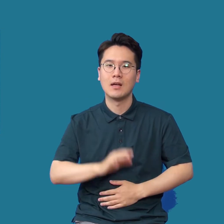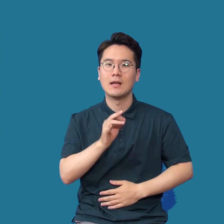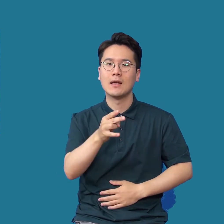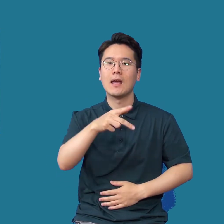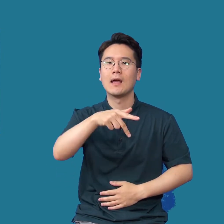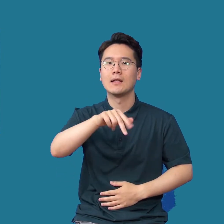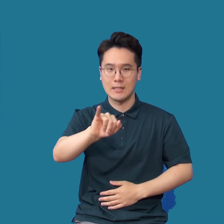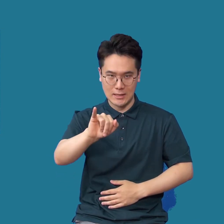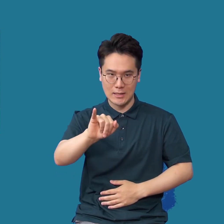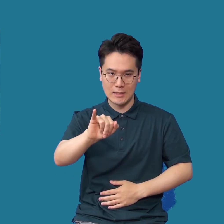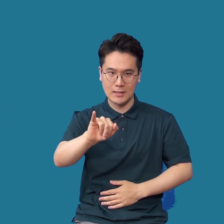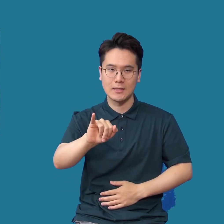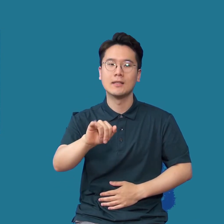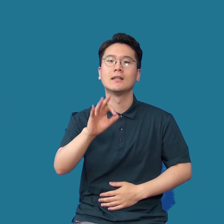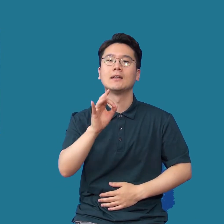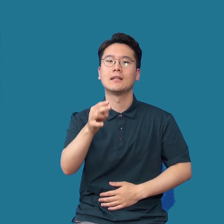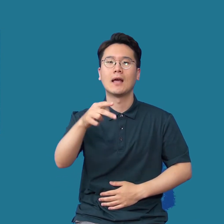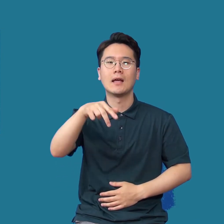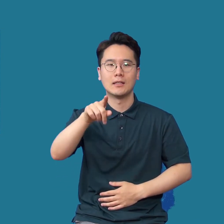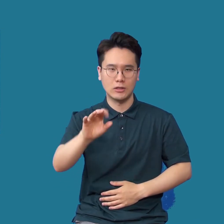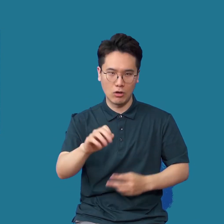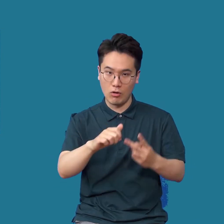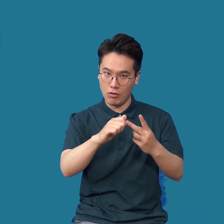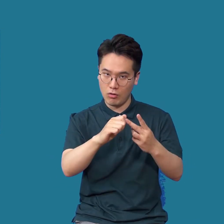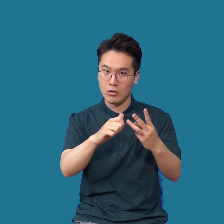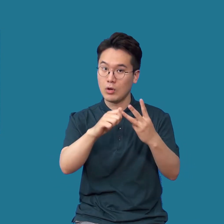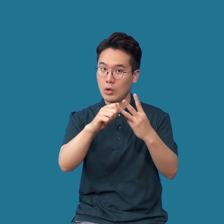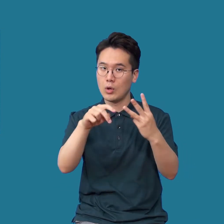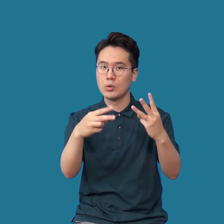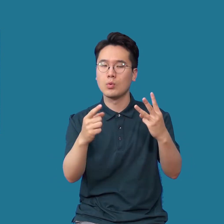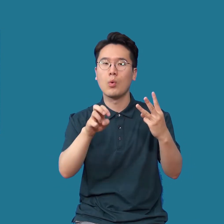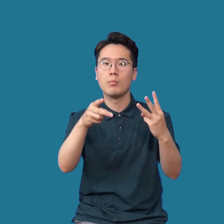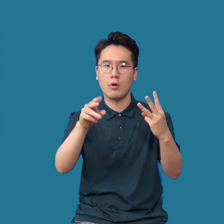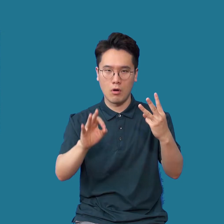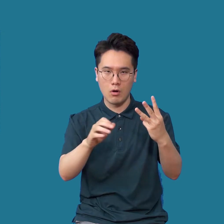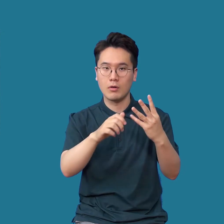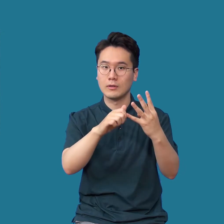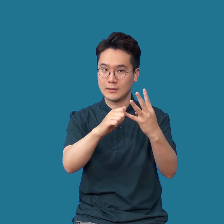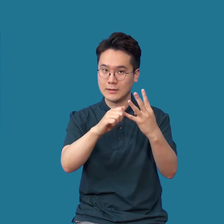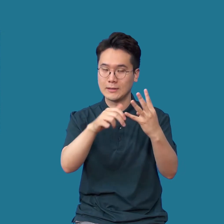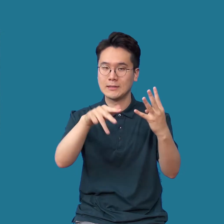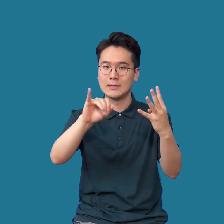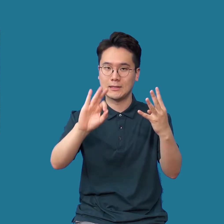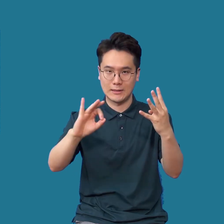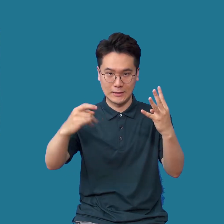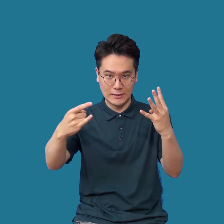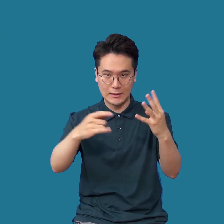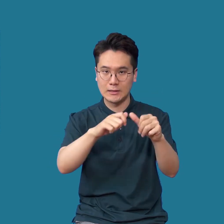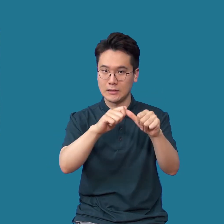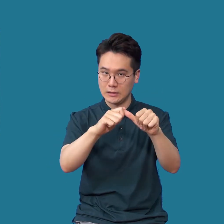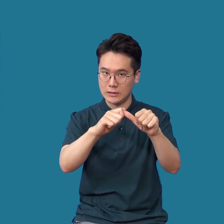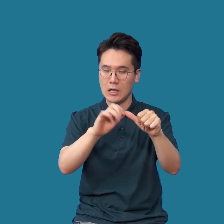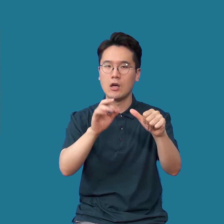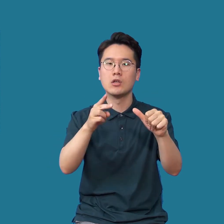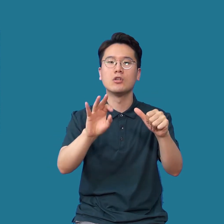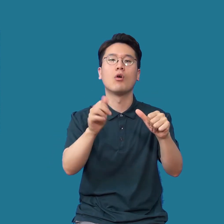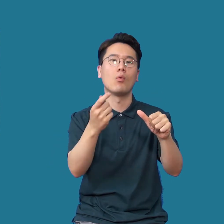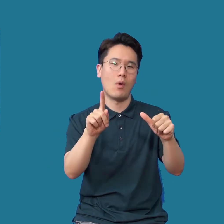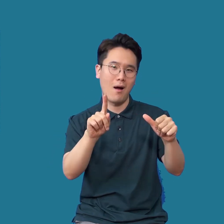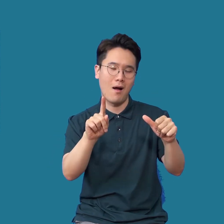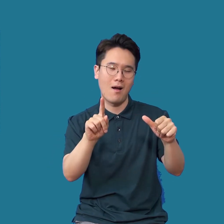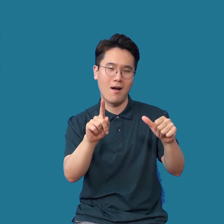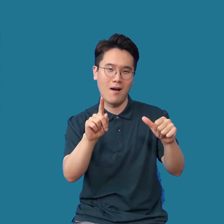예지, 예정, 소명, 칭의, 영화입니다.